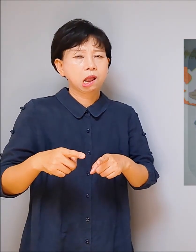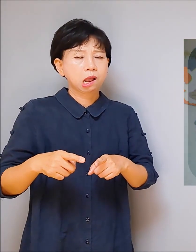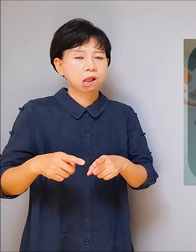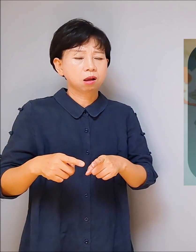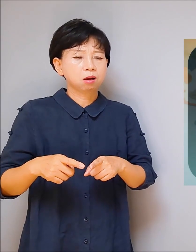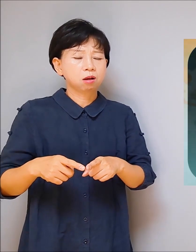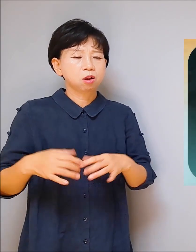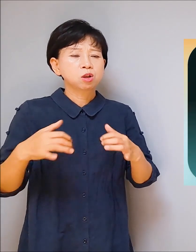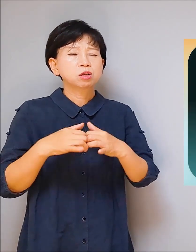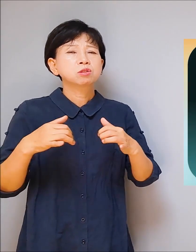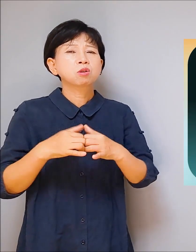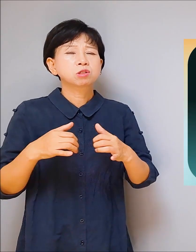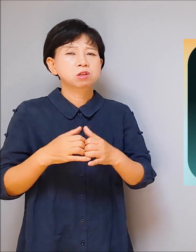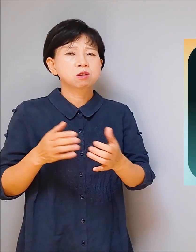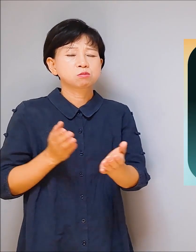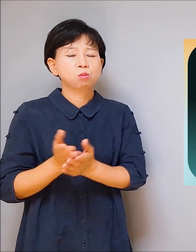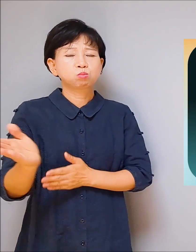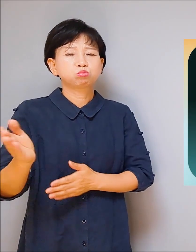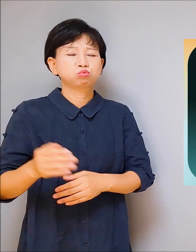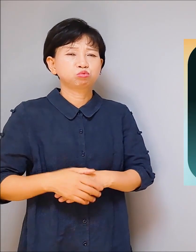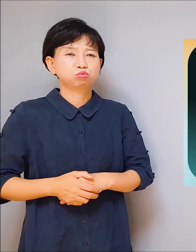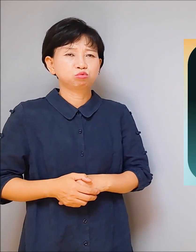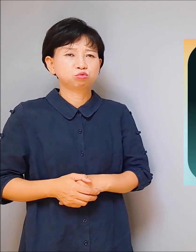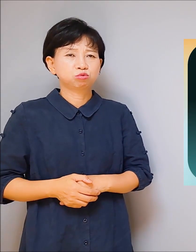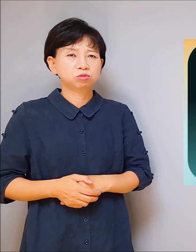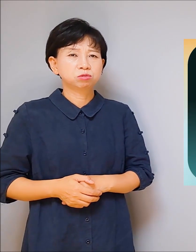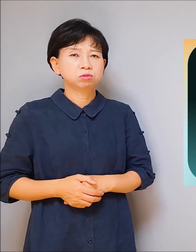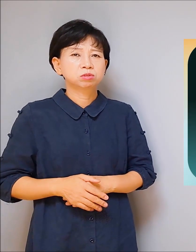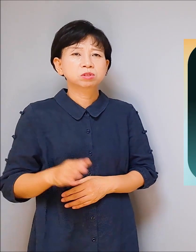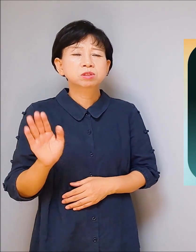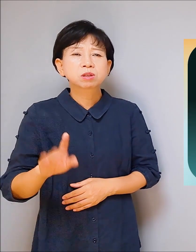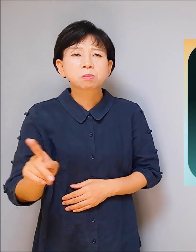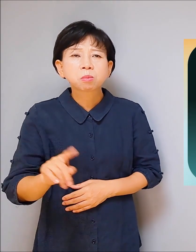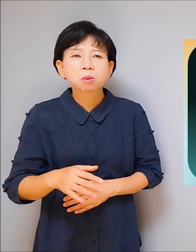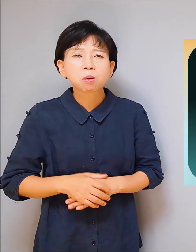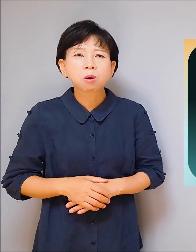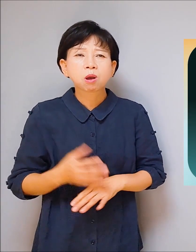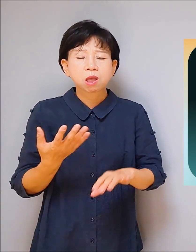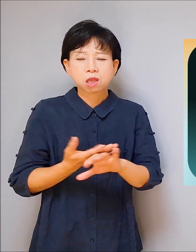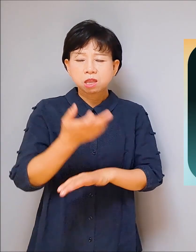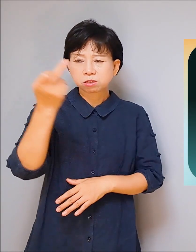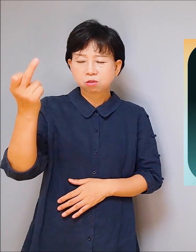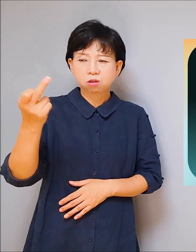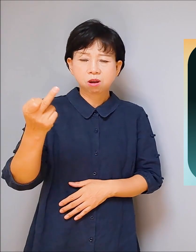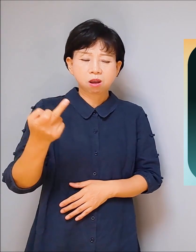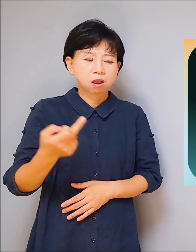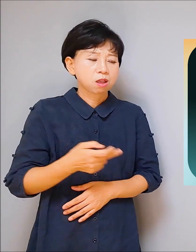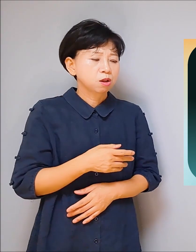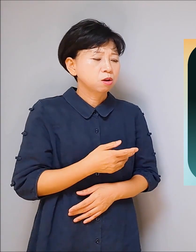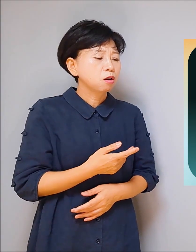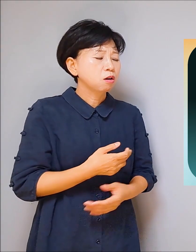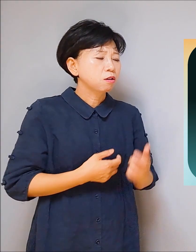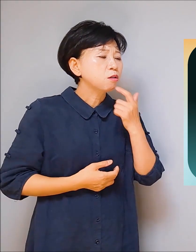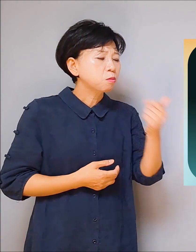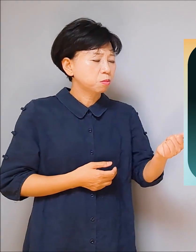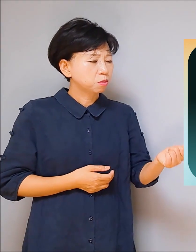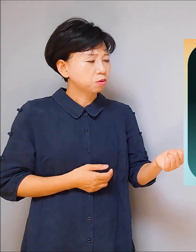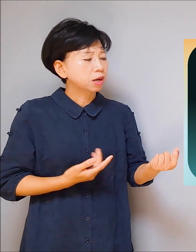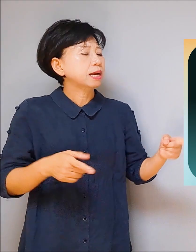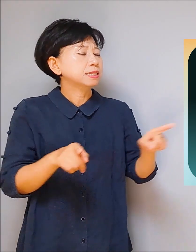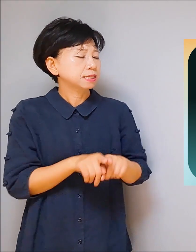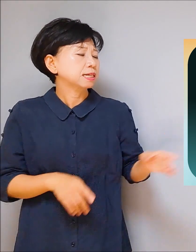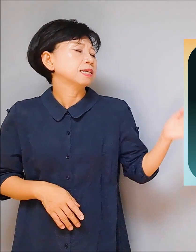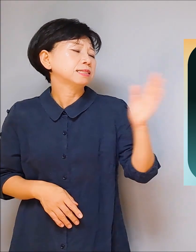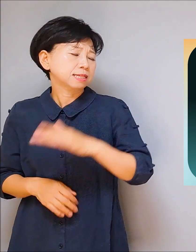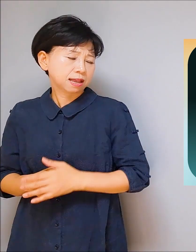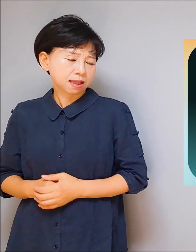12절 말씀 볼까요? 에서가 이르되 우리가 떠나자. 야곱과 에서가 함께 떠나자는 의미입니다. 내가